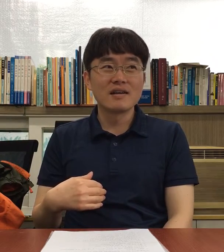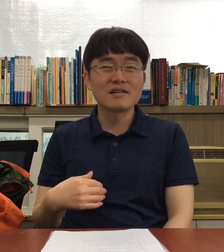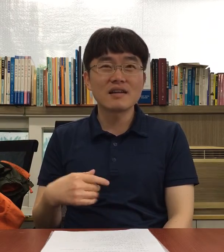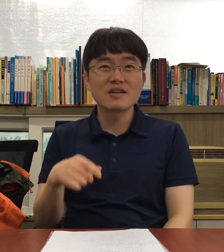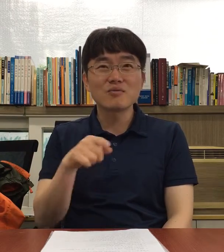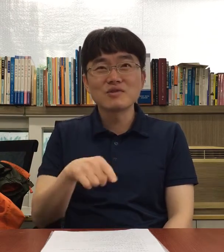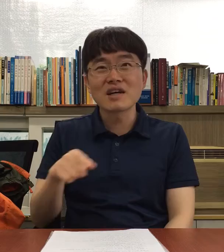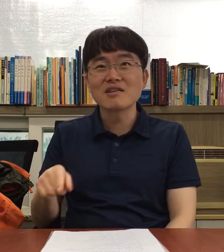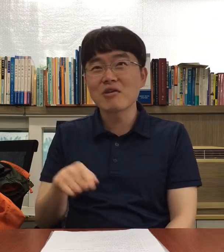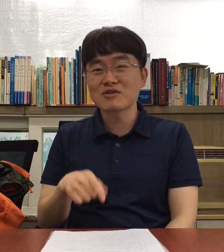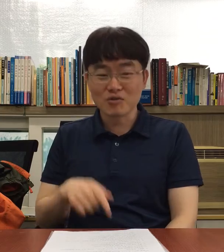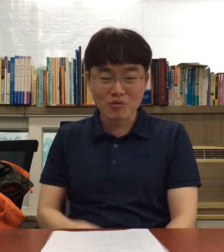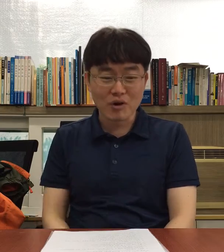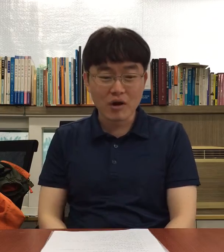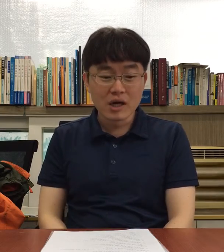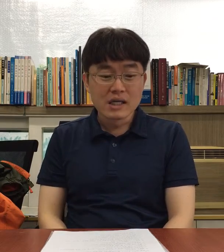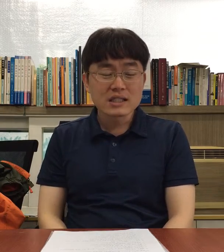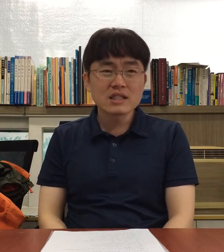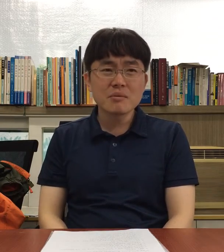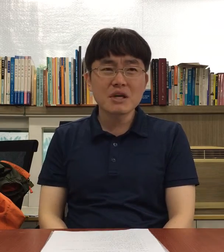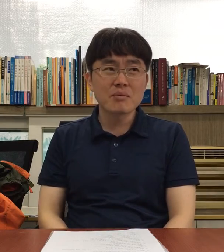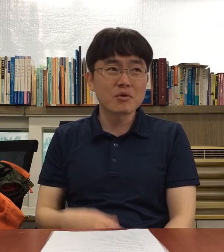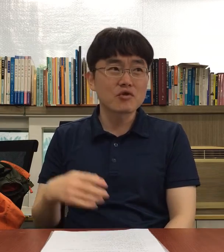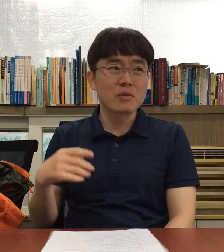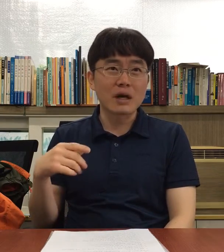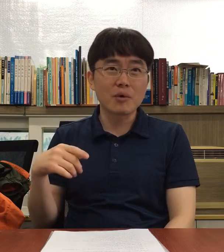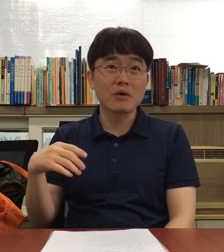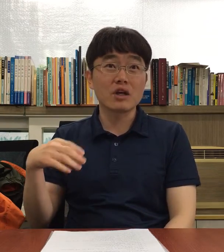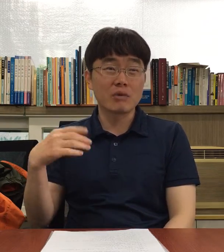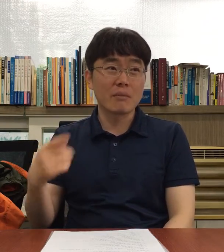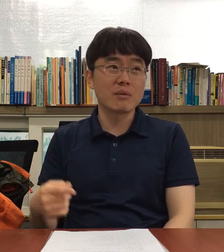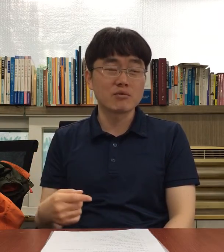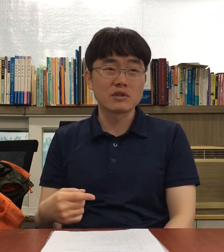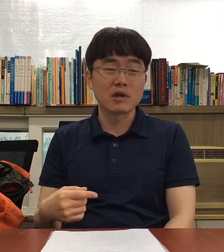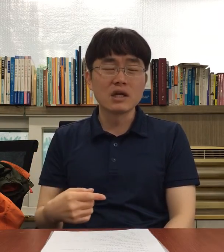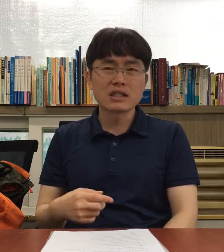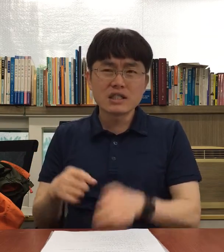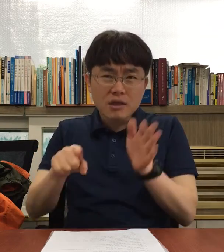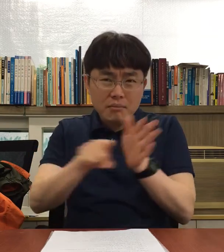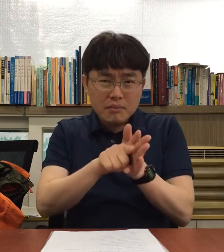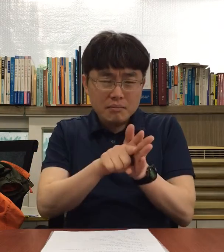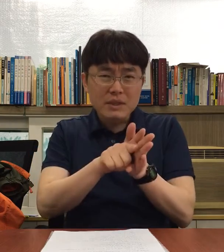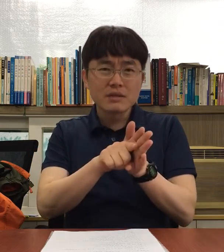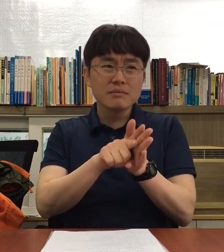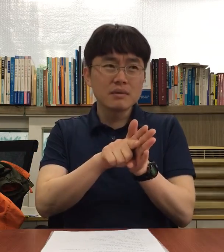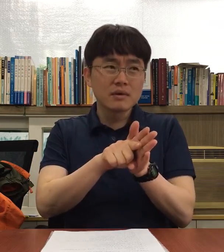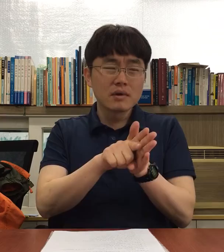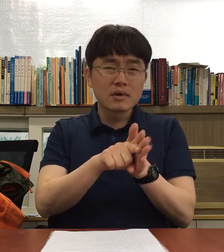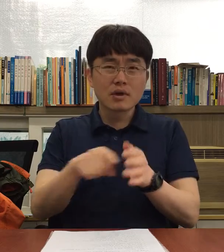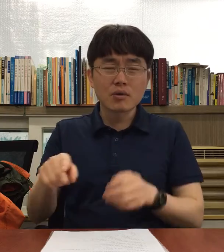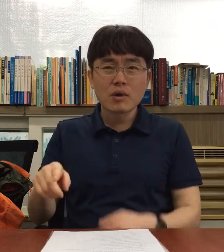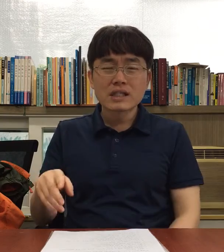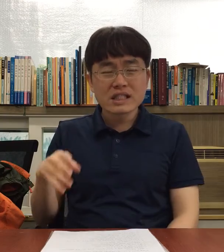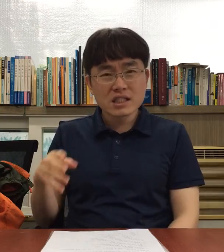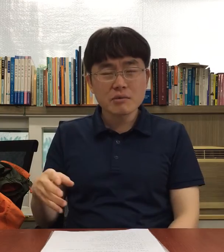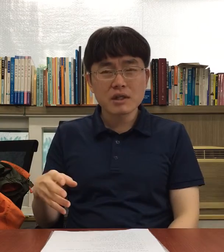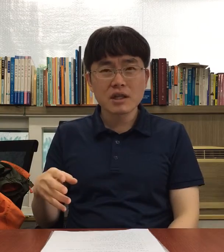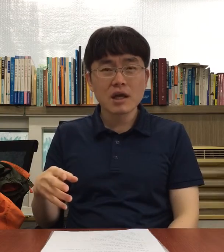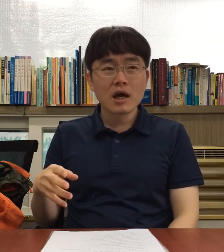일단 이걸 문장 그대로 갈 수는 없고요. 신념이라는 표현도 좀 약간 표현하기 좀 애매한 부분이 있어요. 신념, 믿음, 그리고 신념할 때